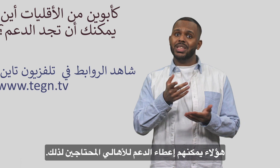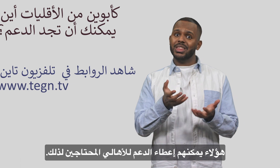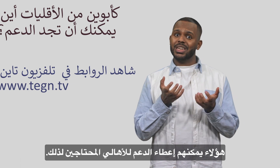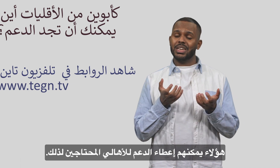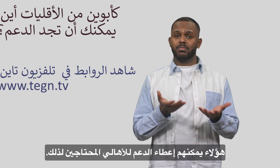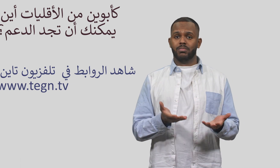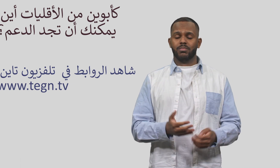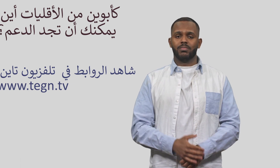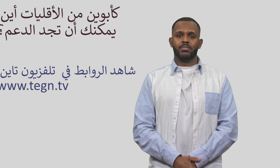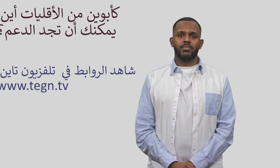لذلك،